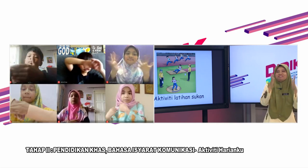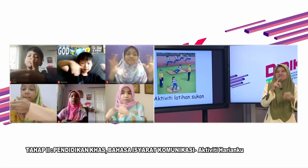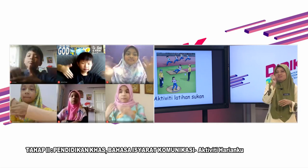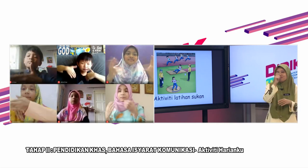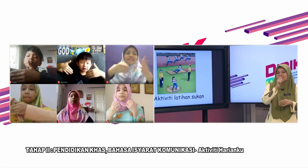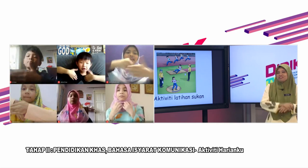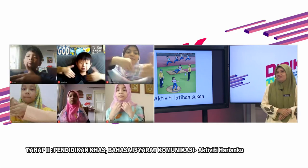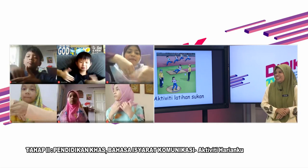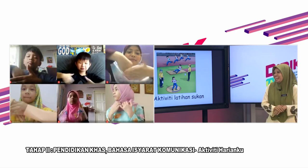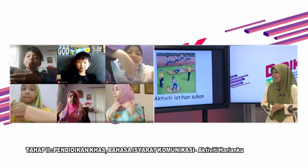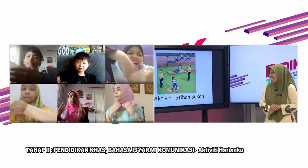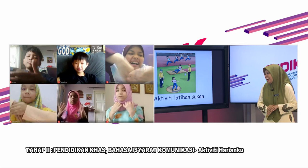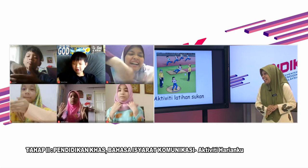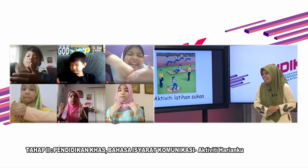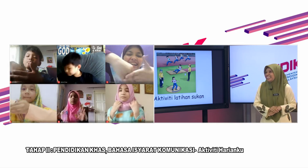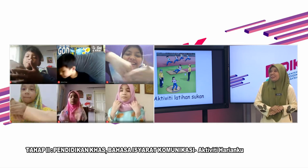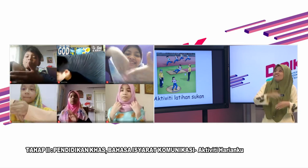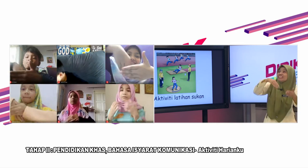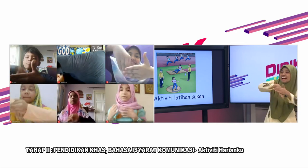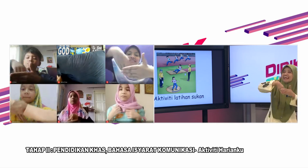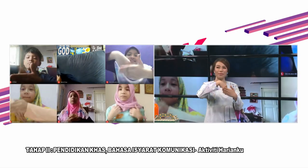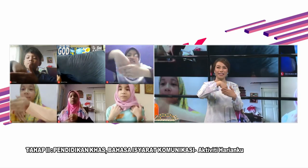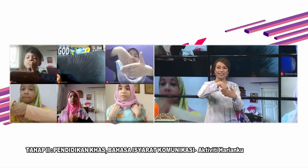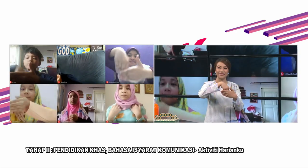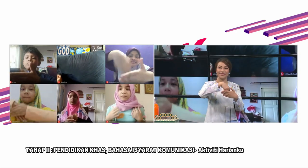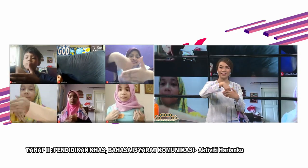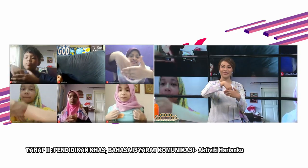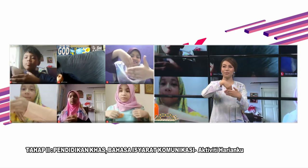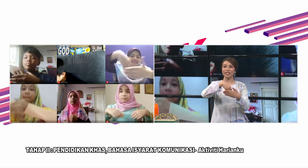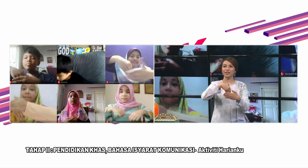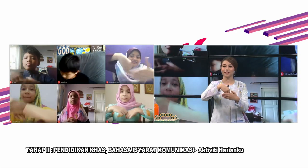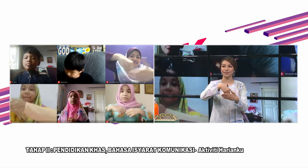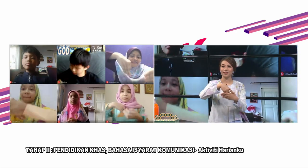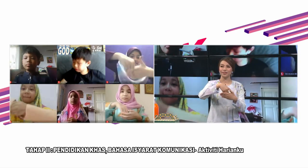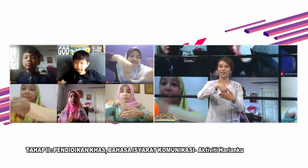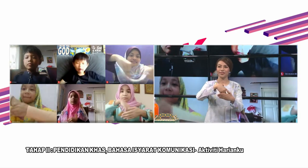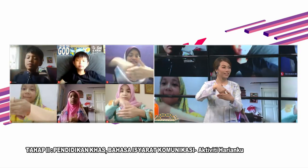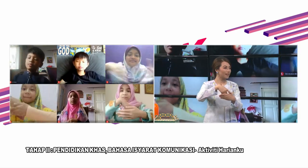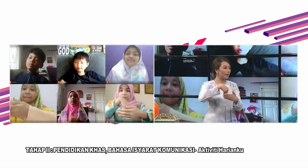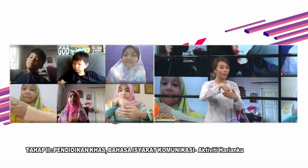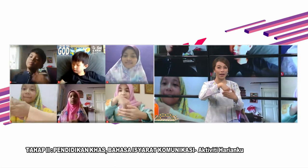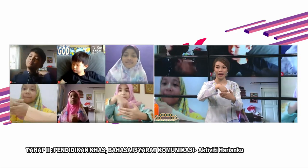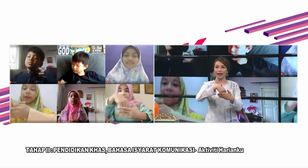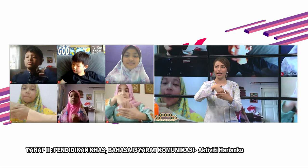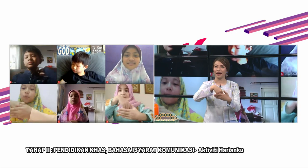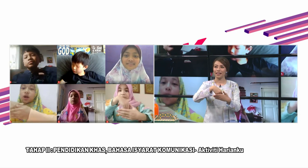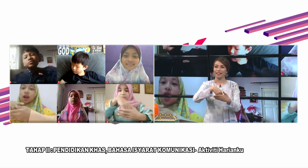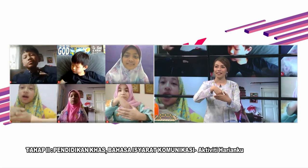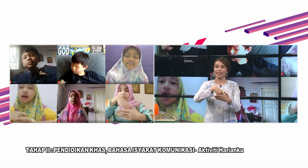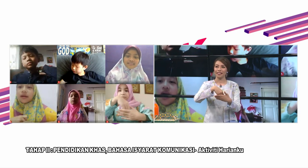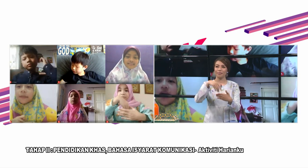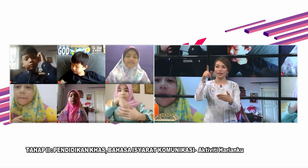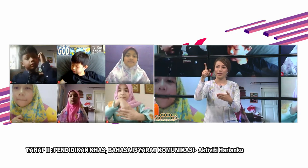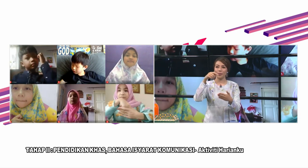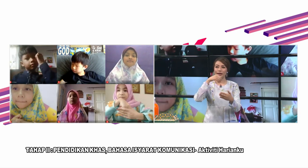ada. Tipu. Main bola. Siapa? Ini main bola. Siapa cikgu? Ini main bola. Main bola? Ada.